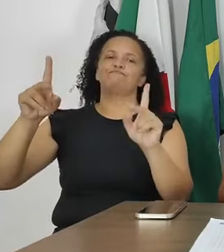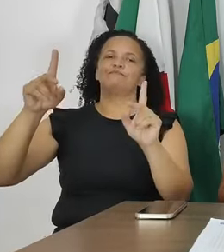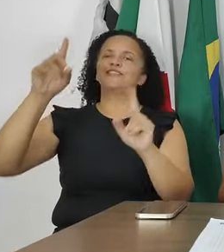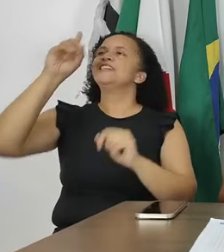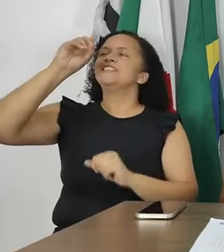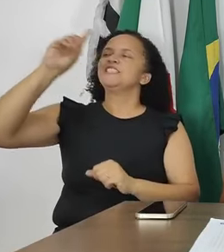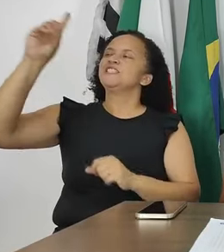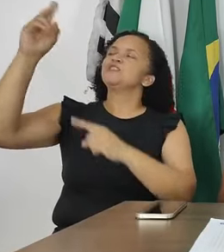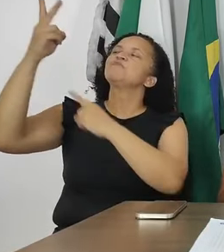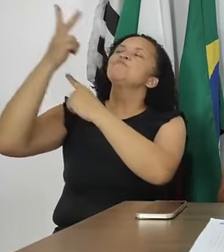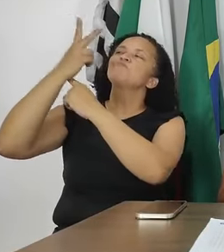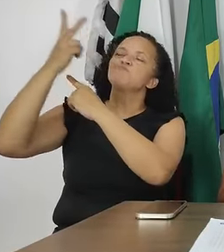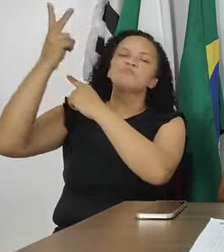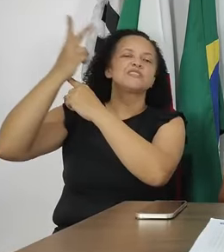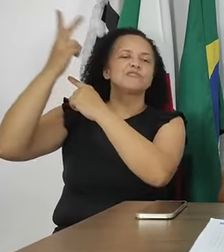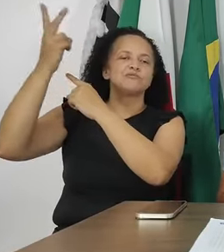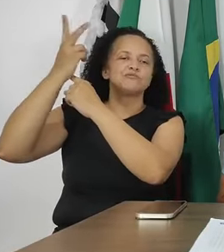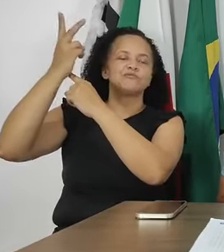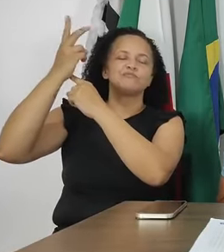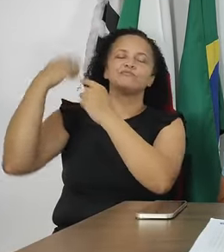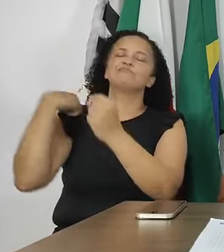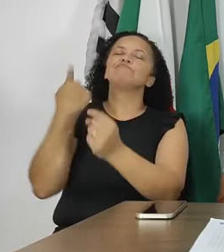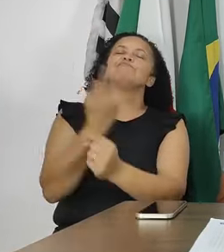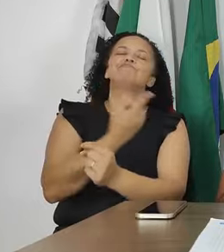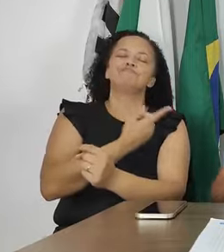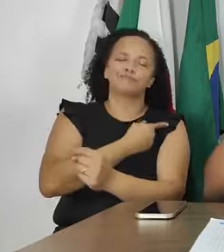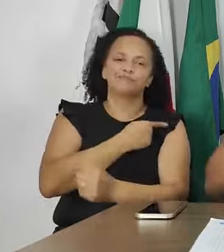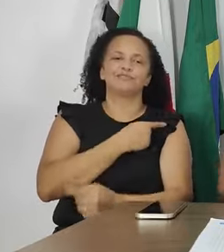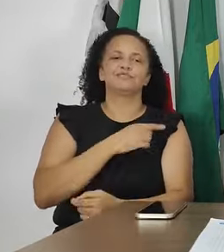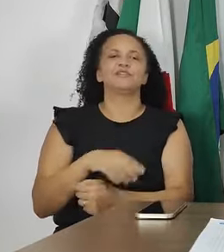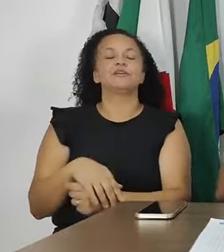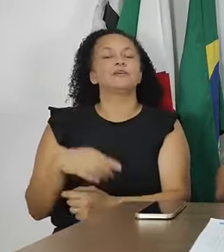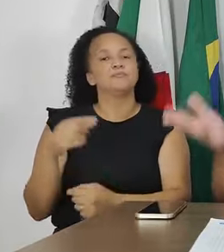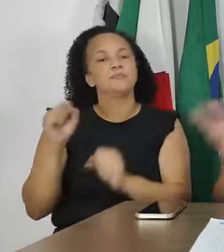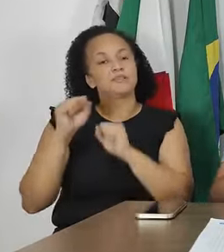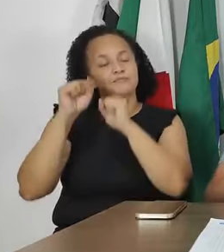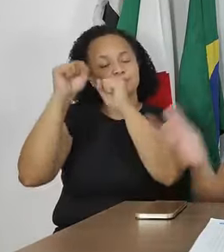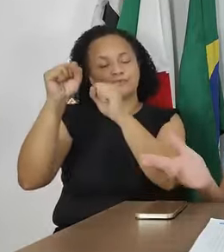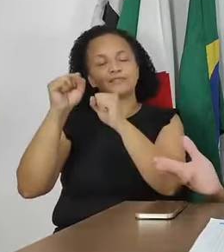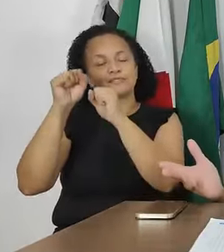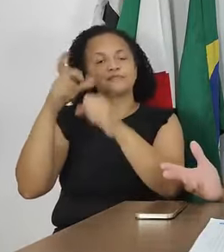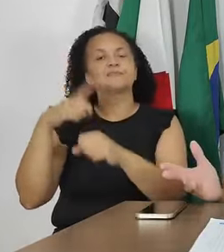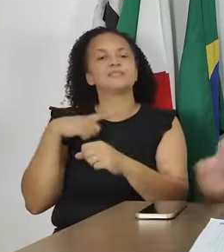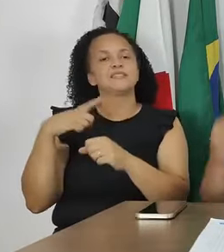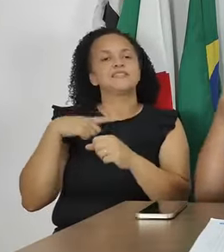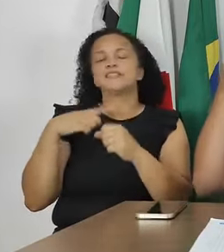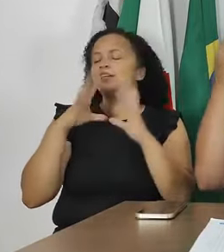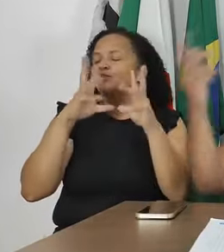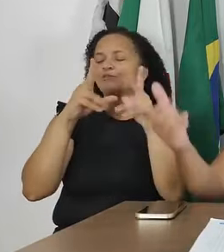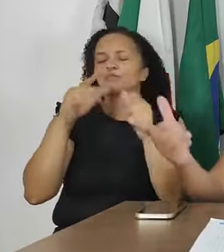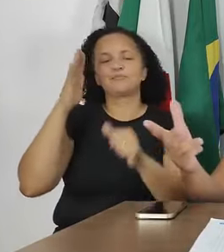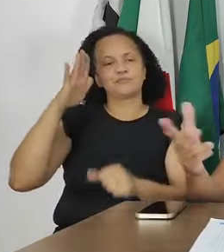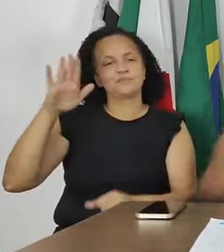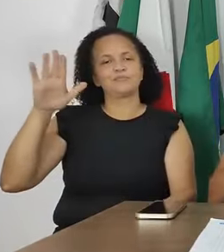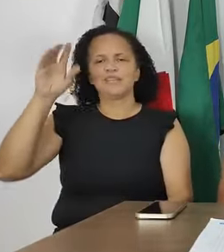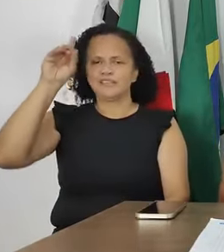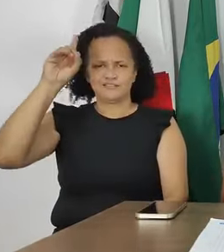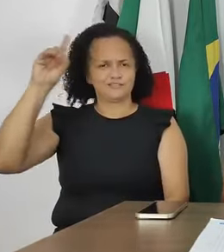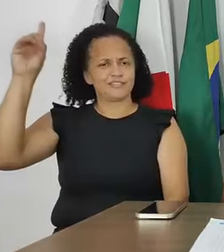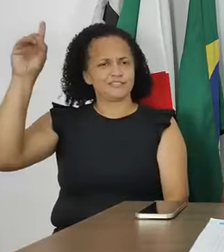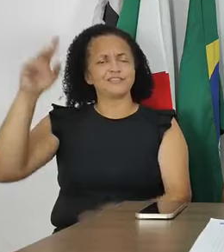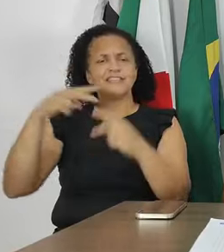nossa proteção e Ele cuida da gente, para que a gente possa desfrutar de todas as suas promessas e heranças. Então